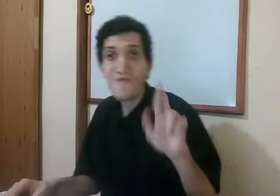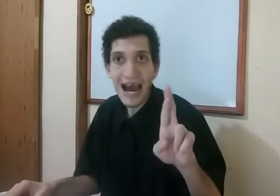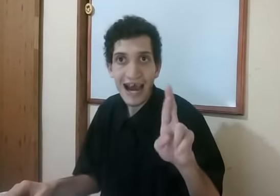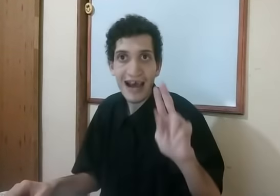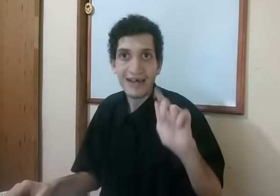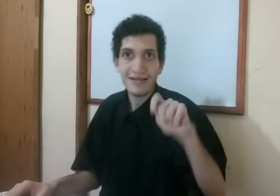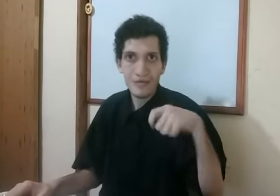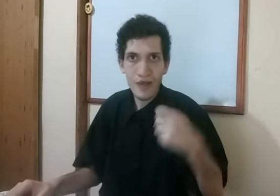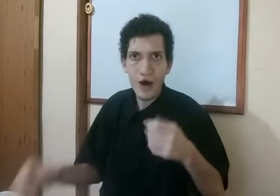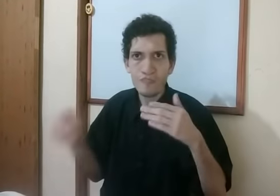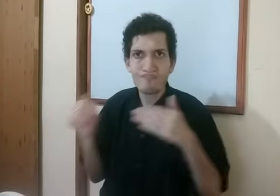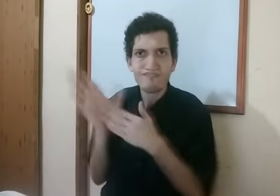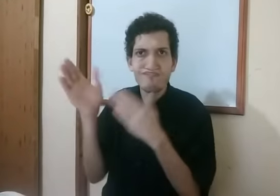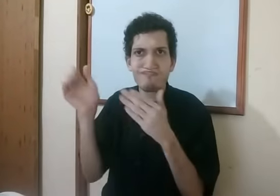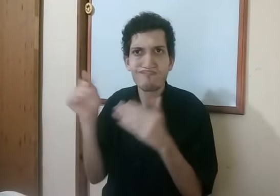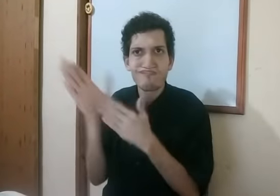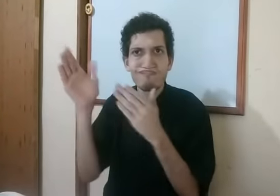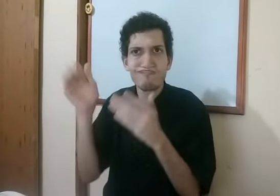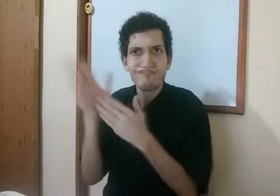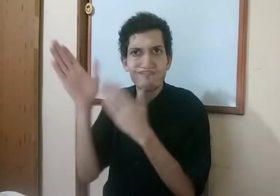Louvar, sinal,